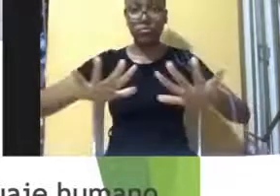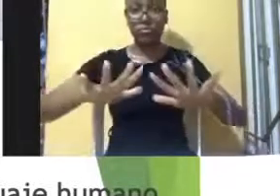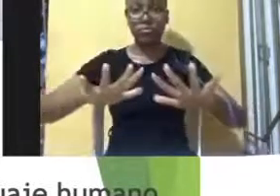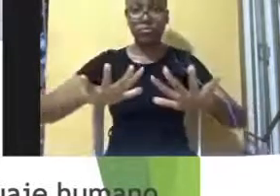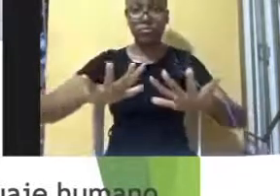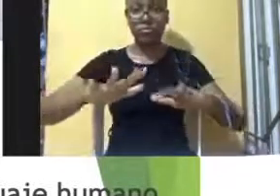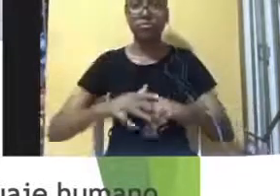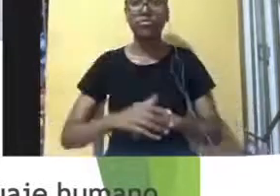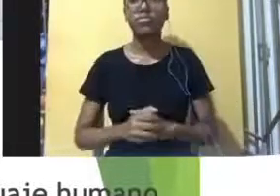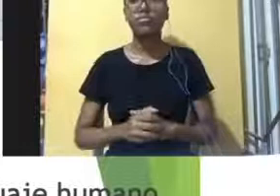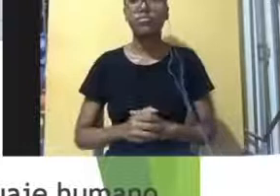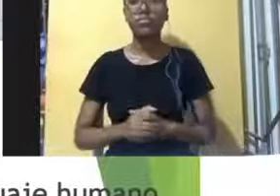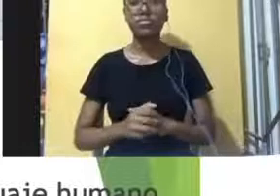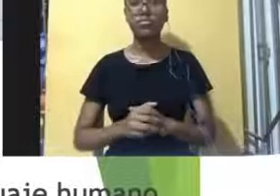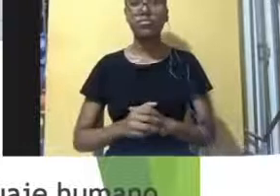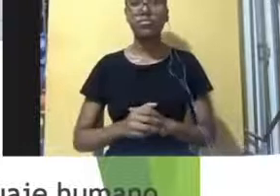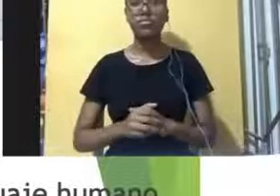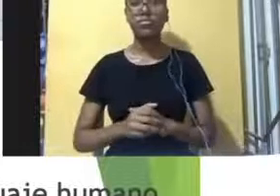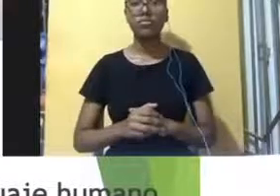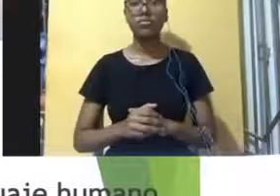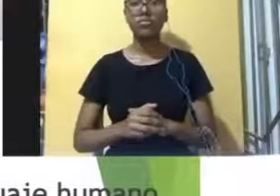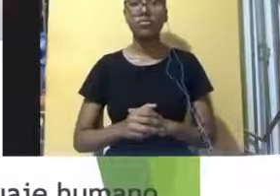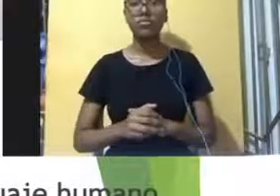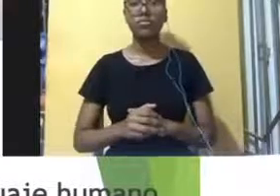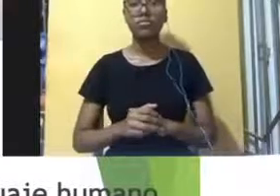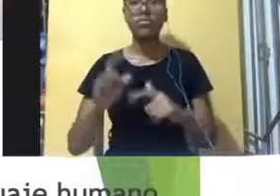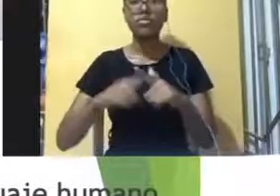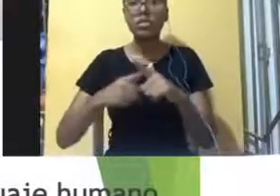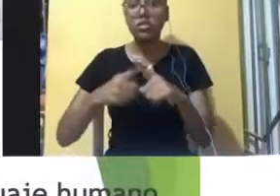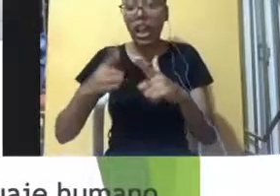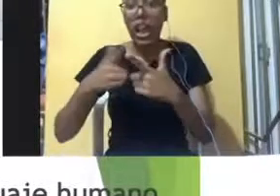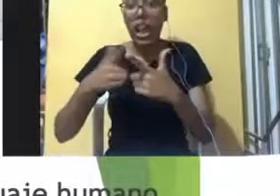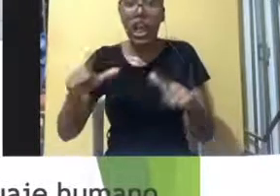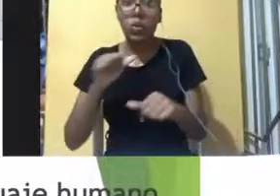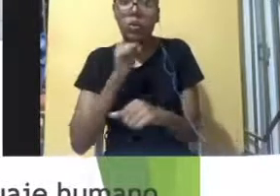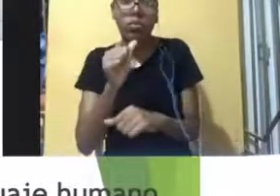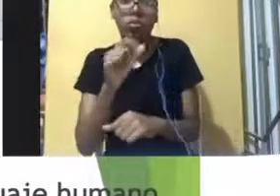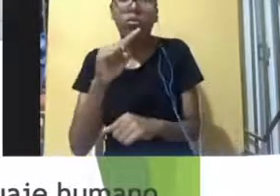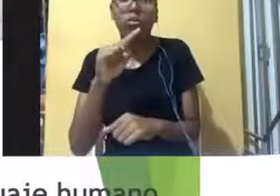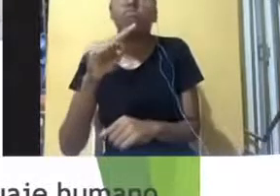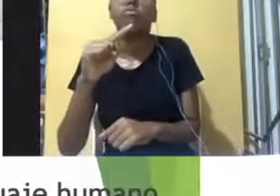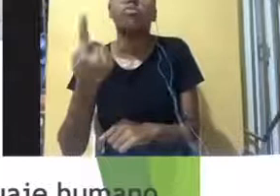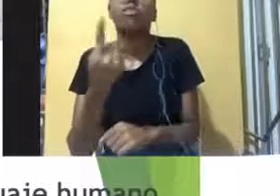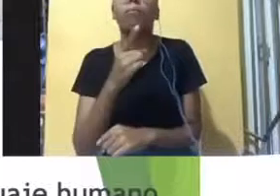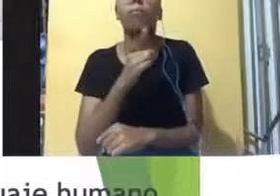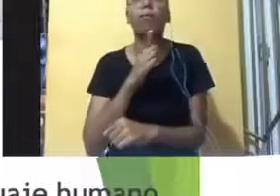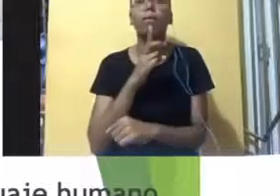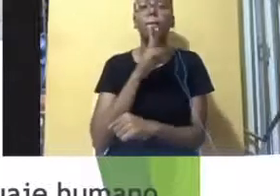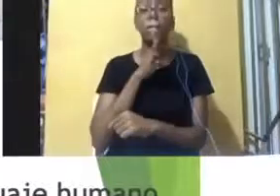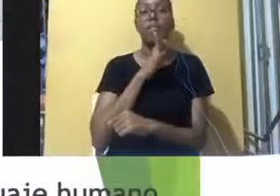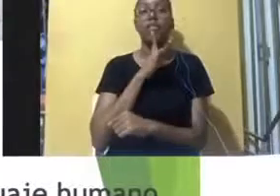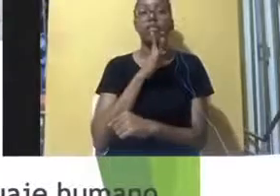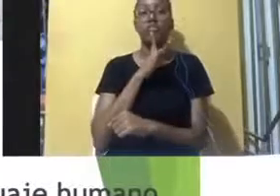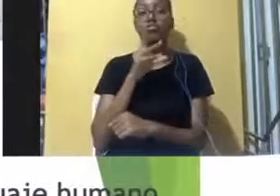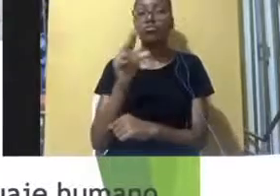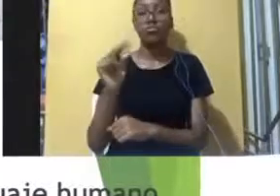Así que la lengua no es solamente y exclusivamente hablada, sino que también la lengua de señas es un